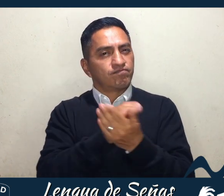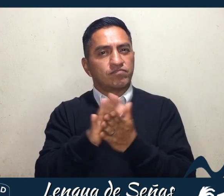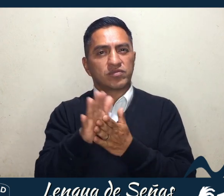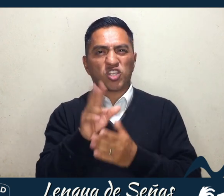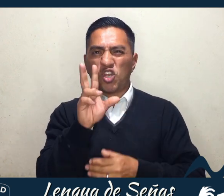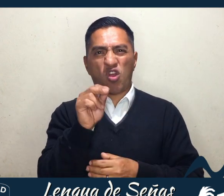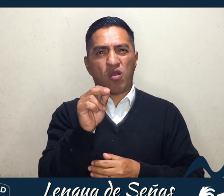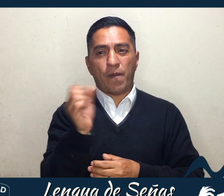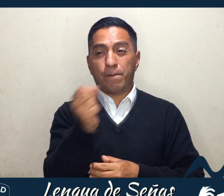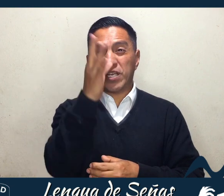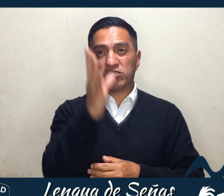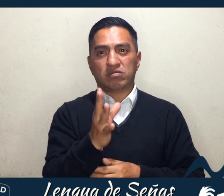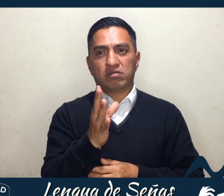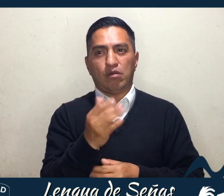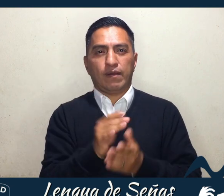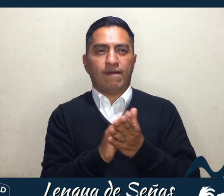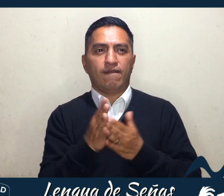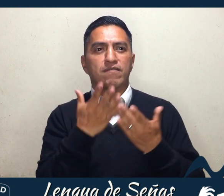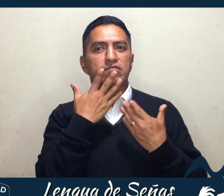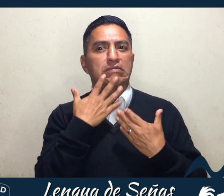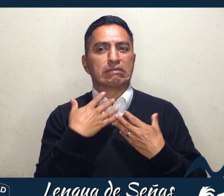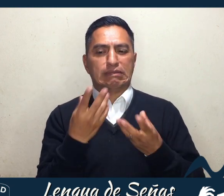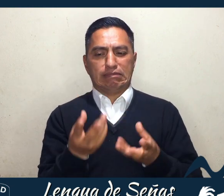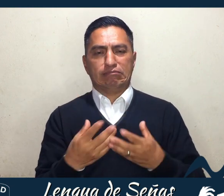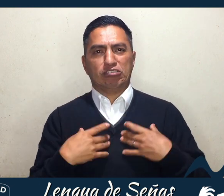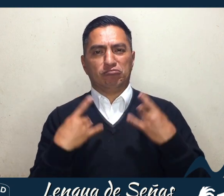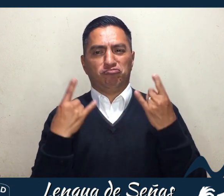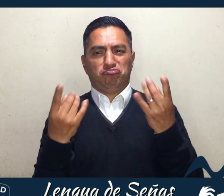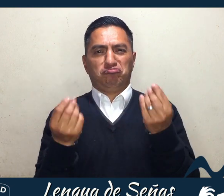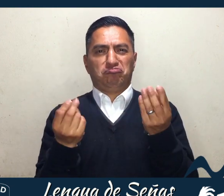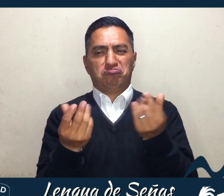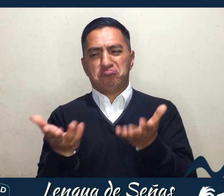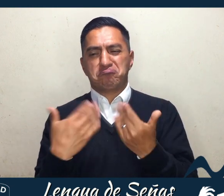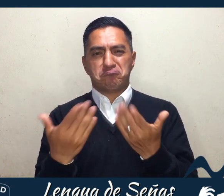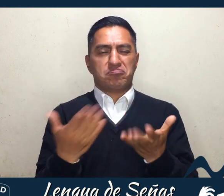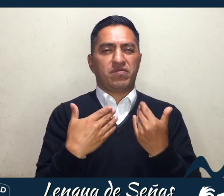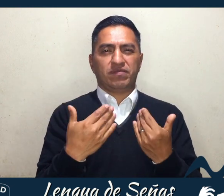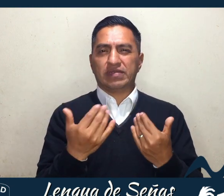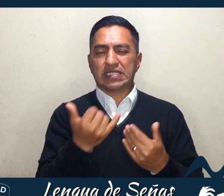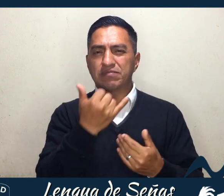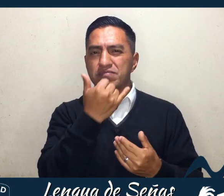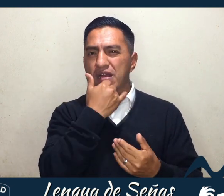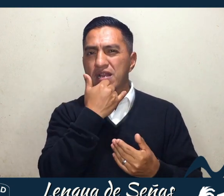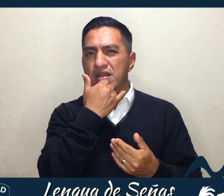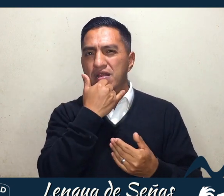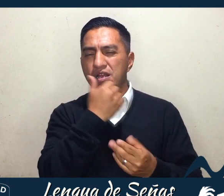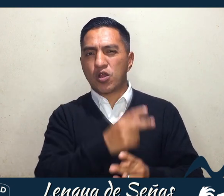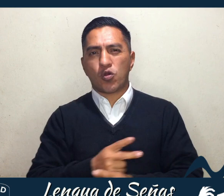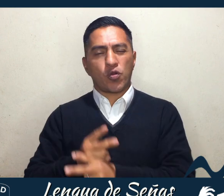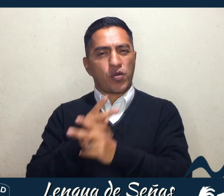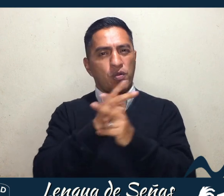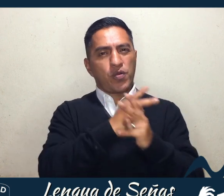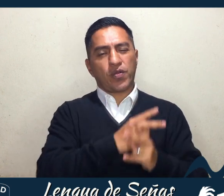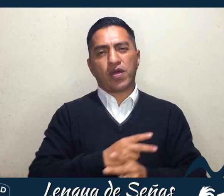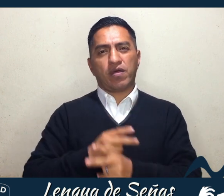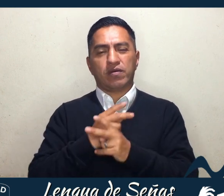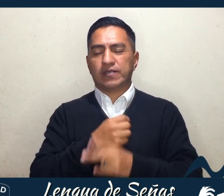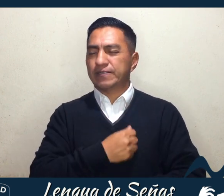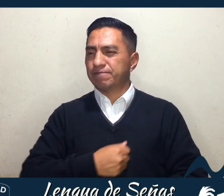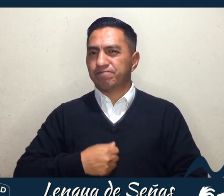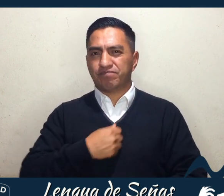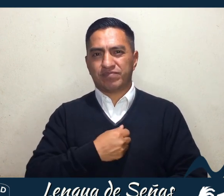que no vengan con el propósito de enriquecerse, porque como dijo Pablo mismo, eso es un lazo que nos